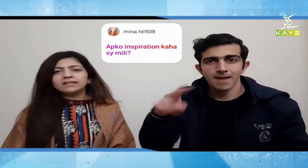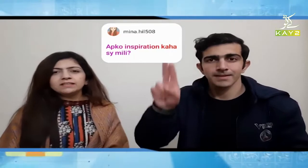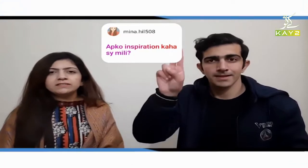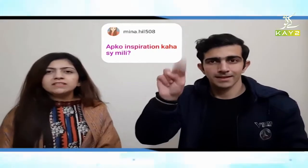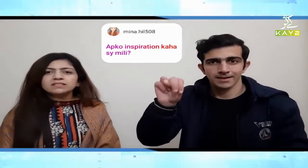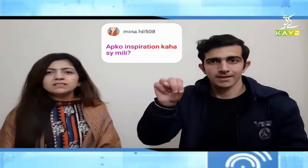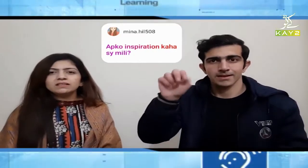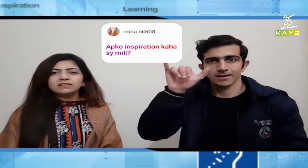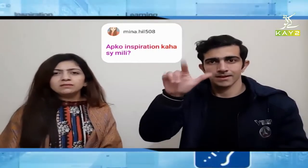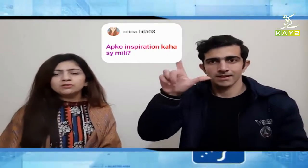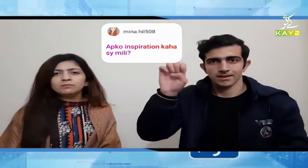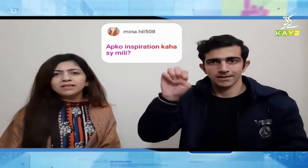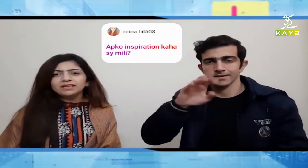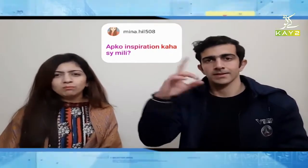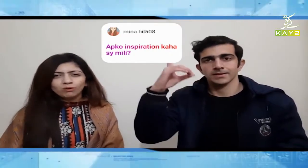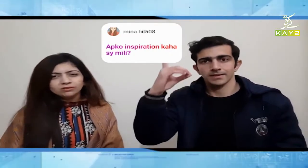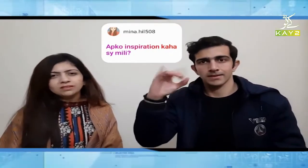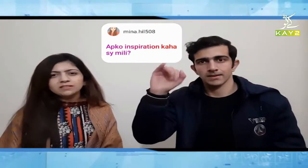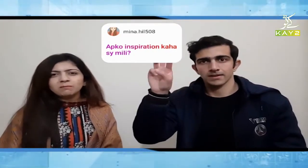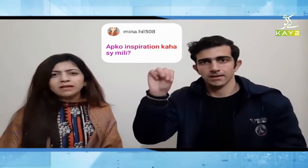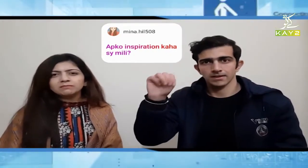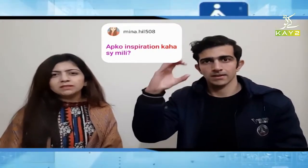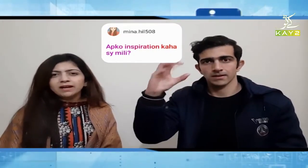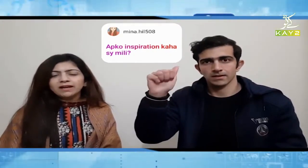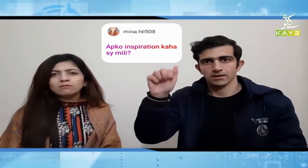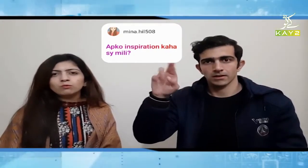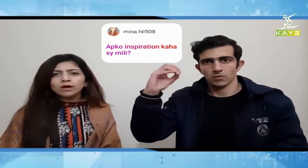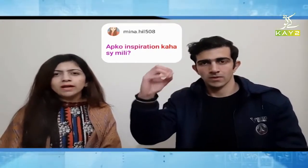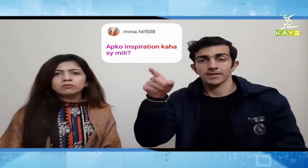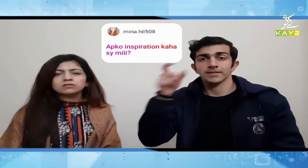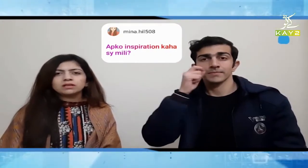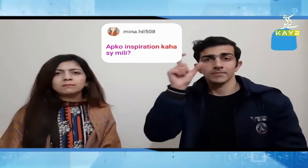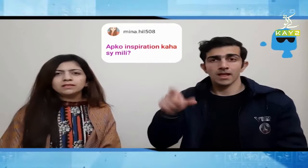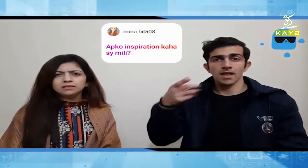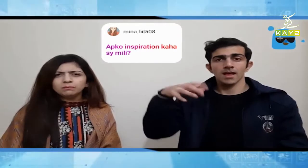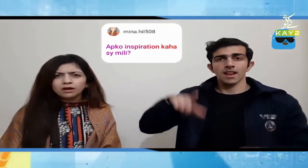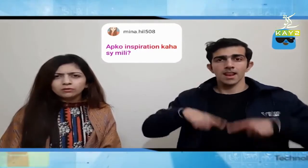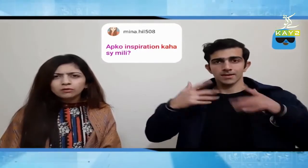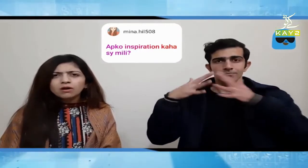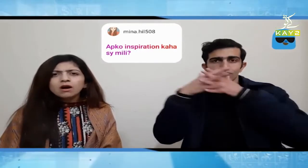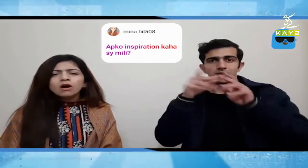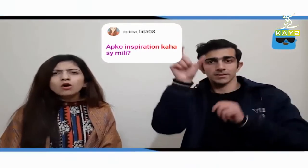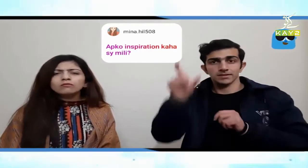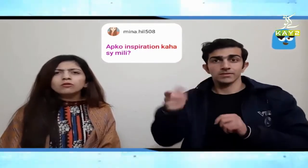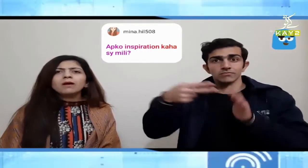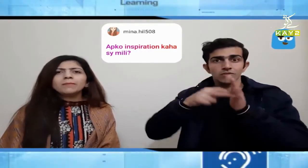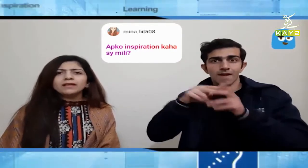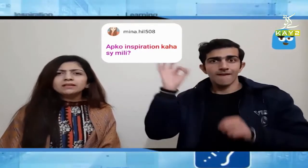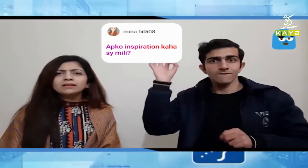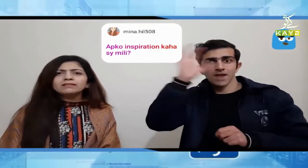ओके, जो मेरे लिए बहुत इंस्पायरिंग बंदा है वो है, उसका नाम है डिमार्को, और